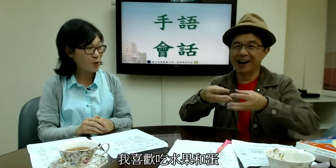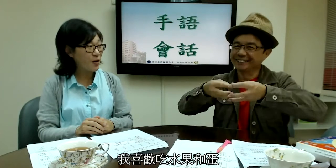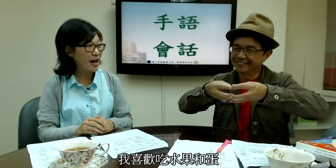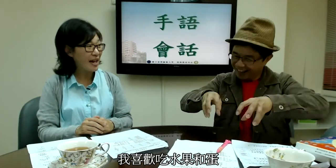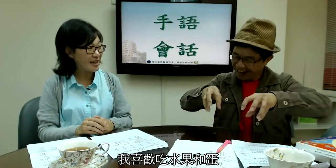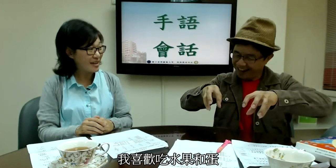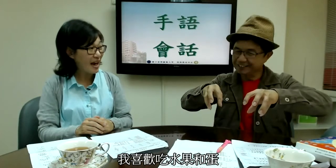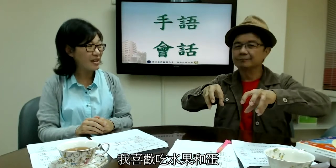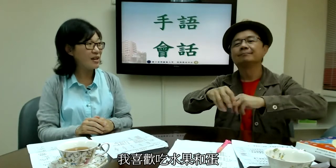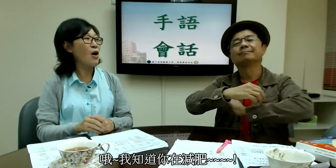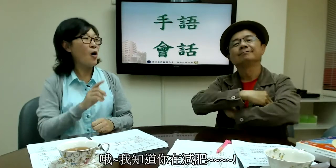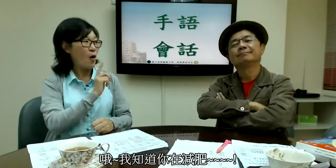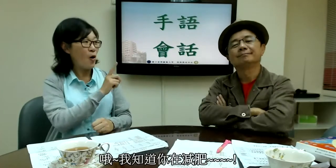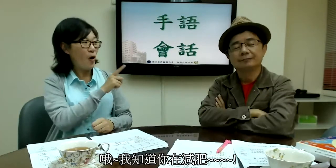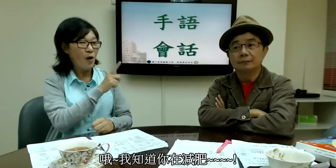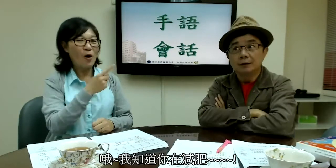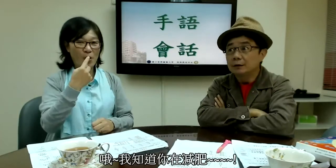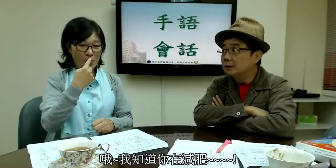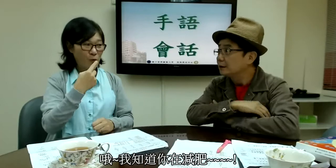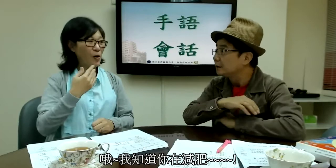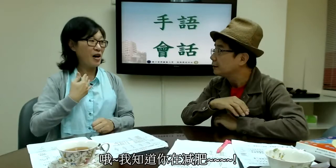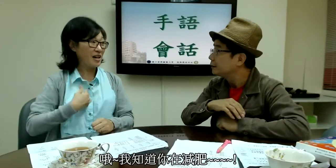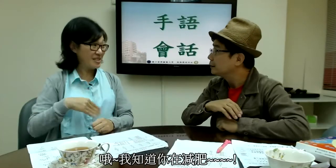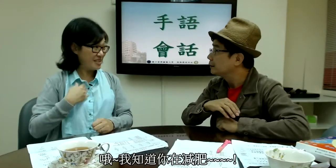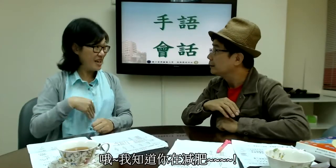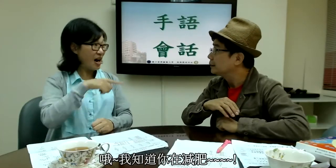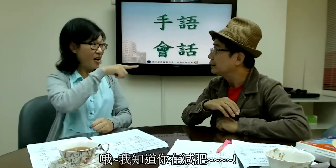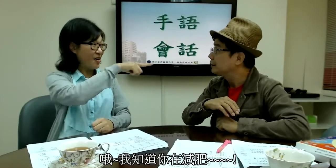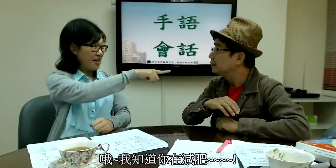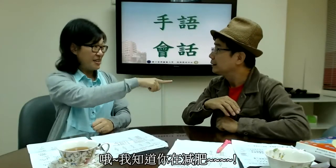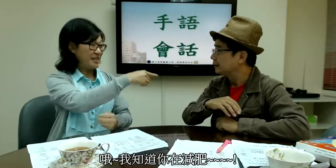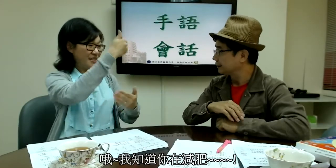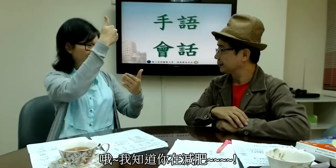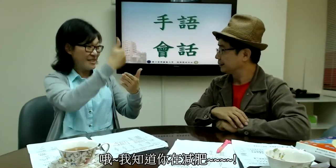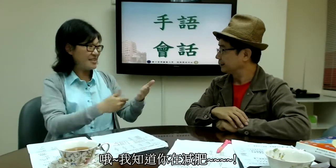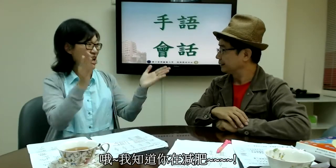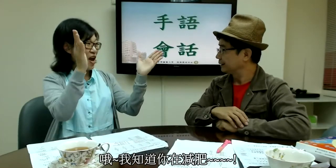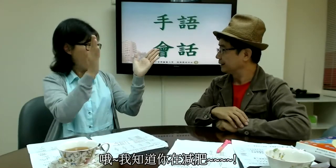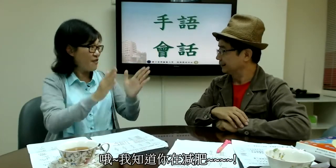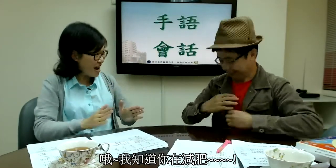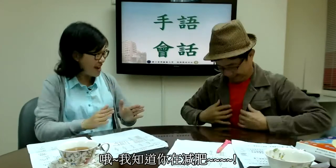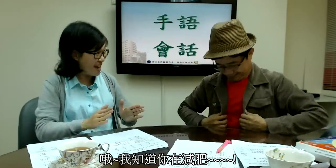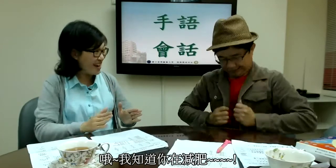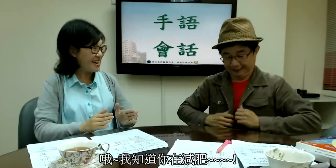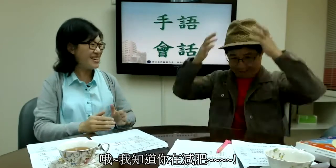和蛋。哦，我知道你在减肥。